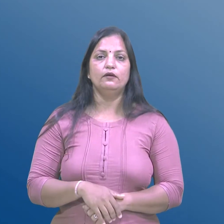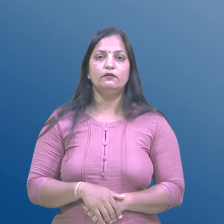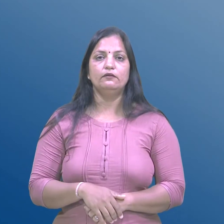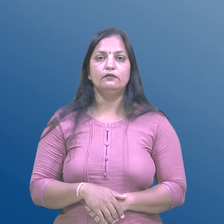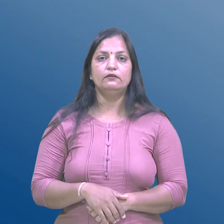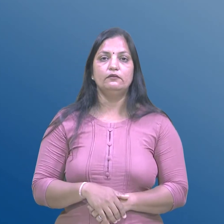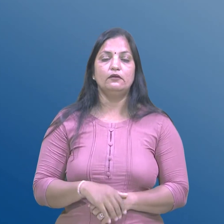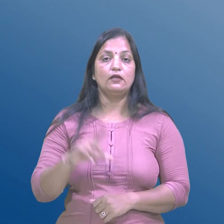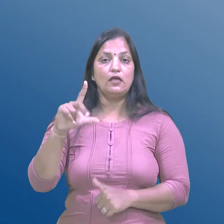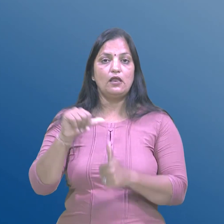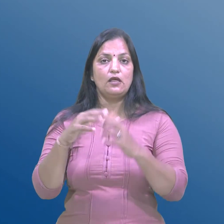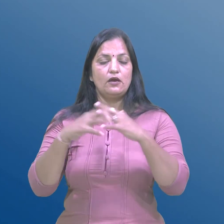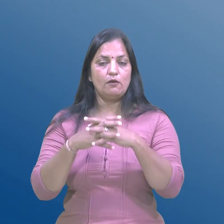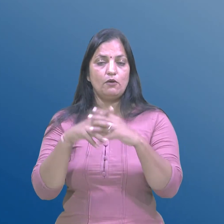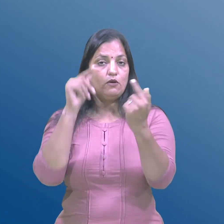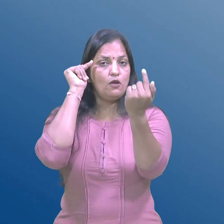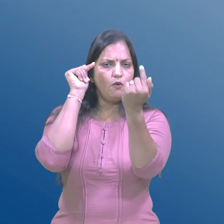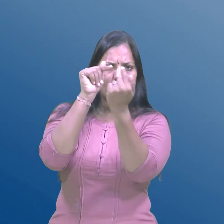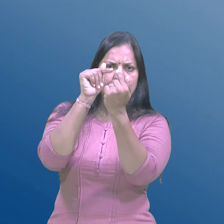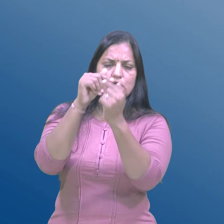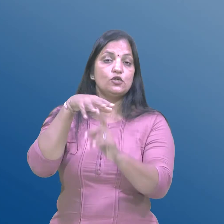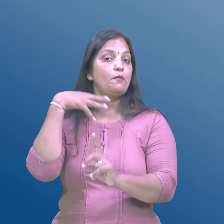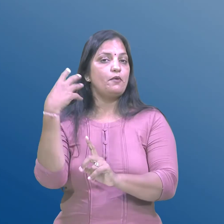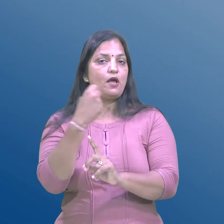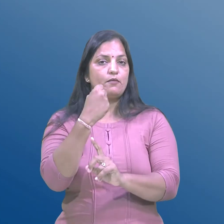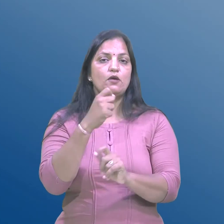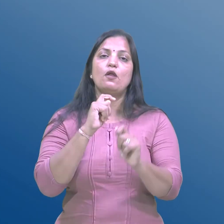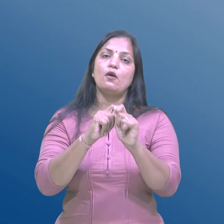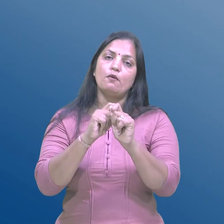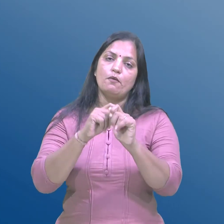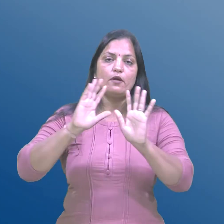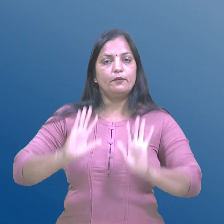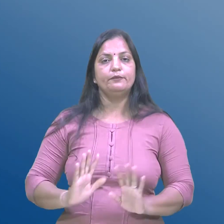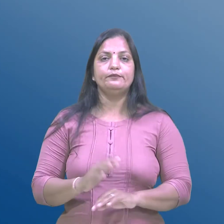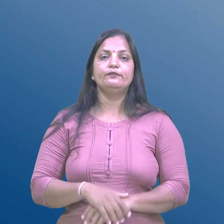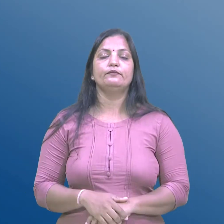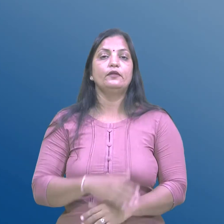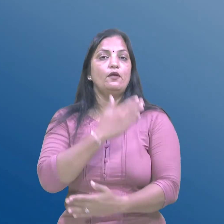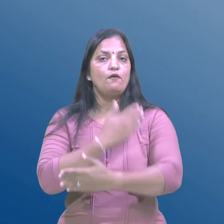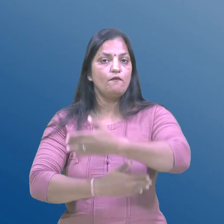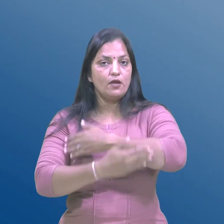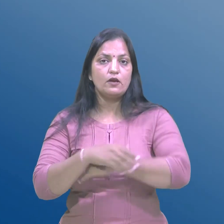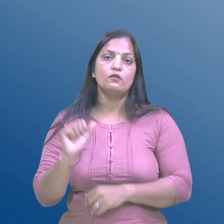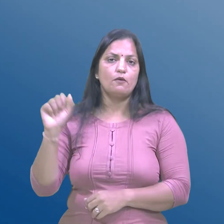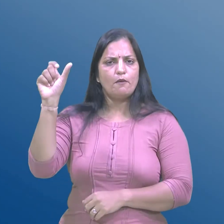કાયદેસરનો ઉદ્દેશ્ય પ્રાપ્ત કરવા ઉચિત ઉપાય છે, વિકલાંગતા ધરાવતી કોઈ પણ વ્યક્તિ